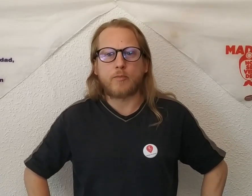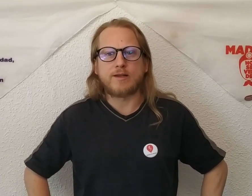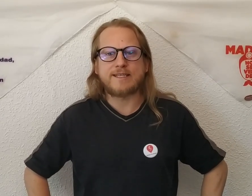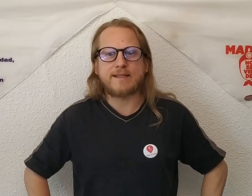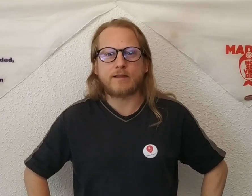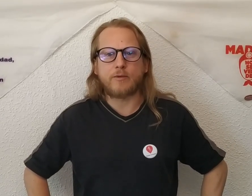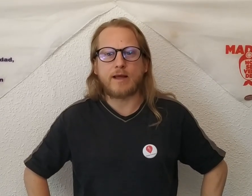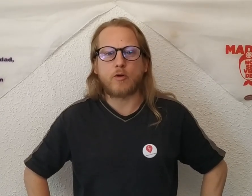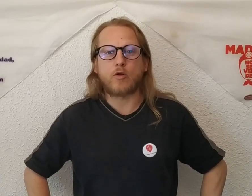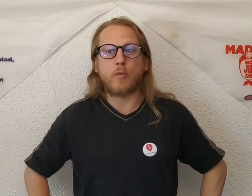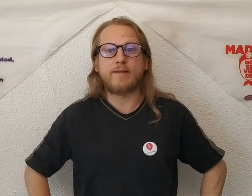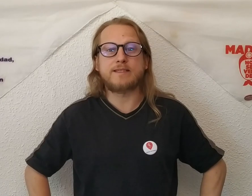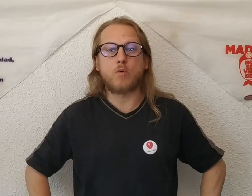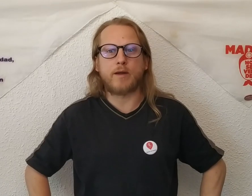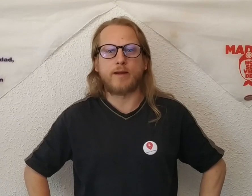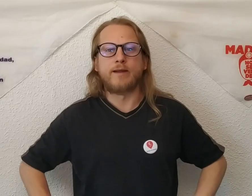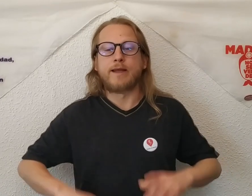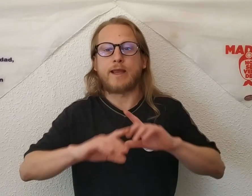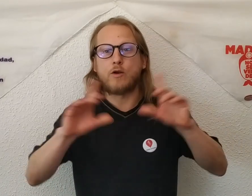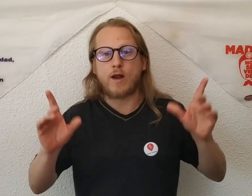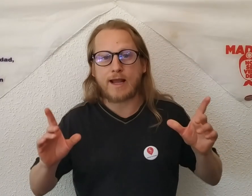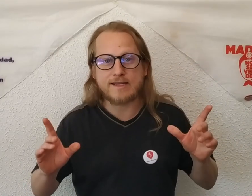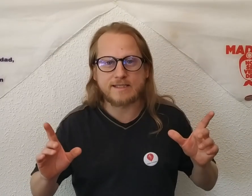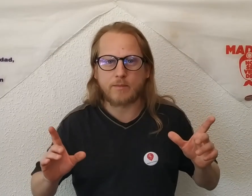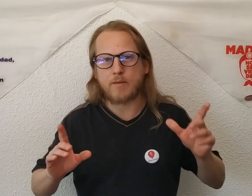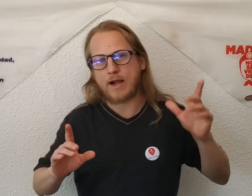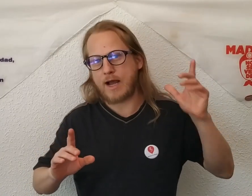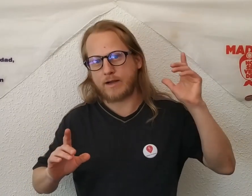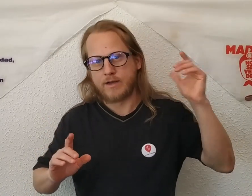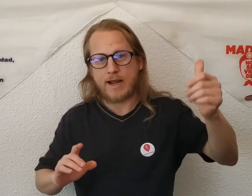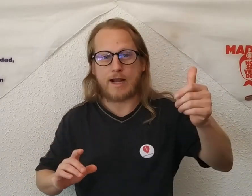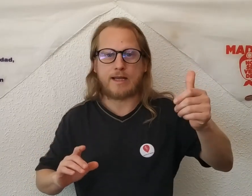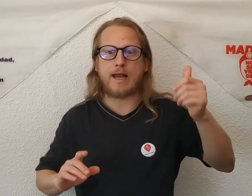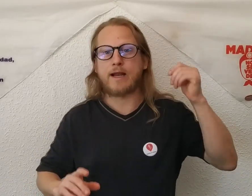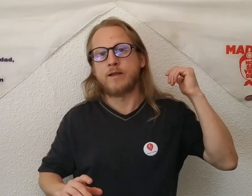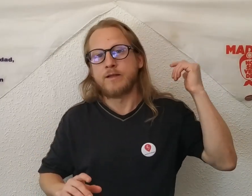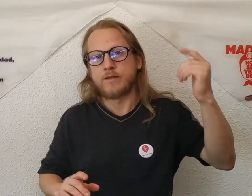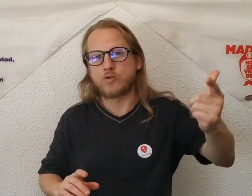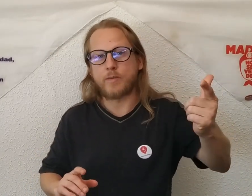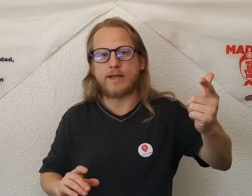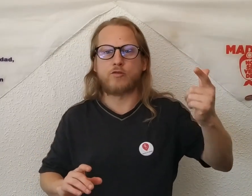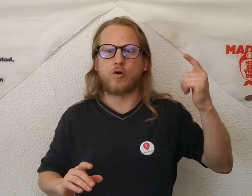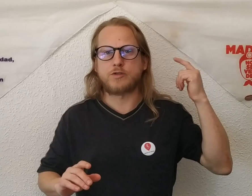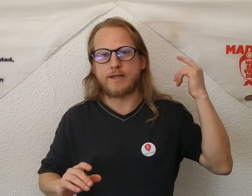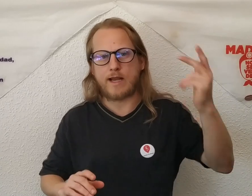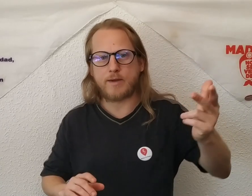el cese de actividad por el COVID-19, que no alcanza para pagar alquiler, suministros y